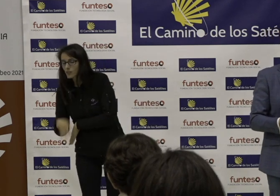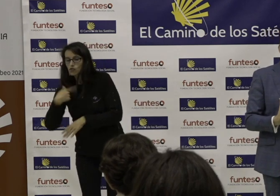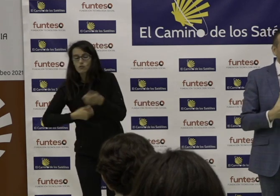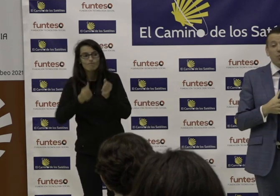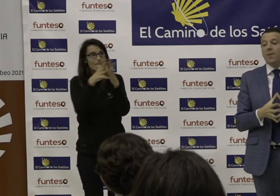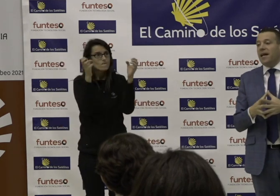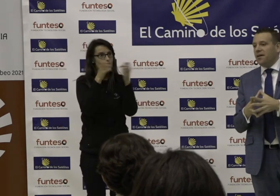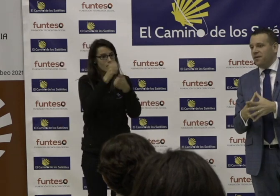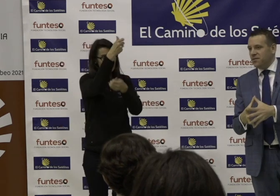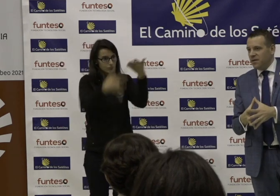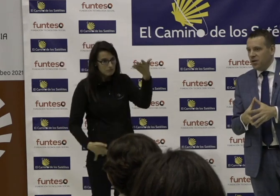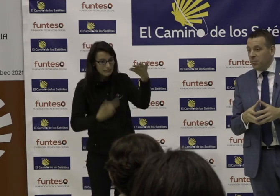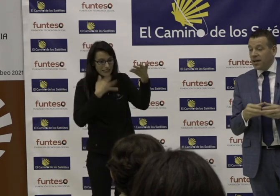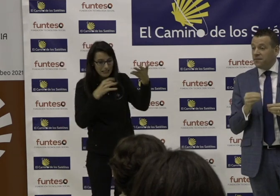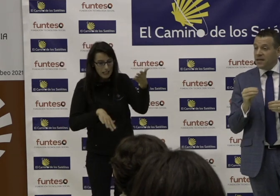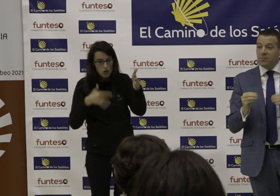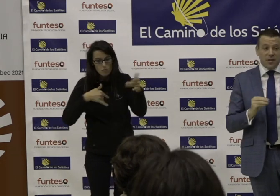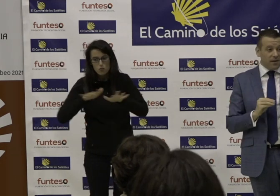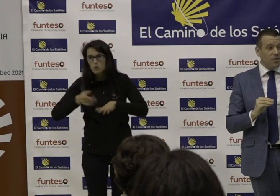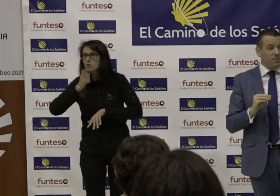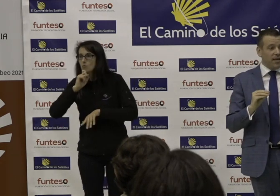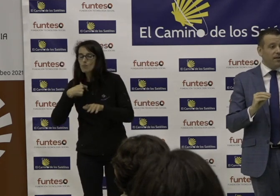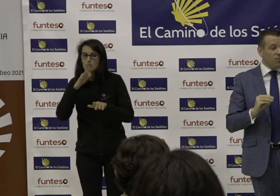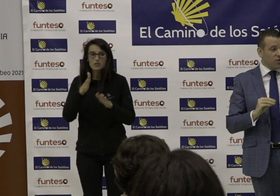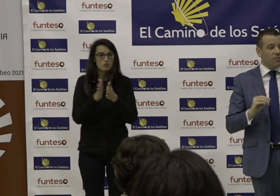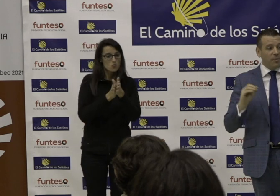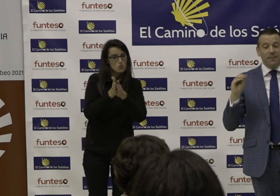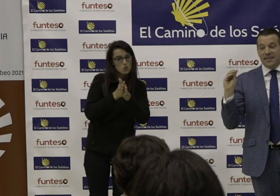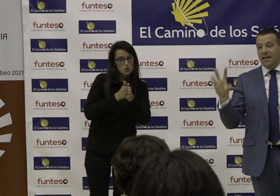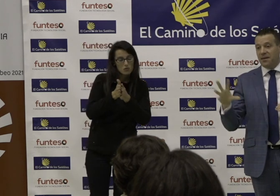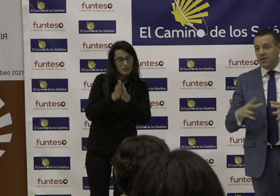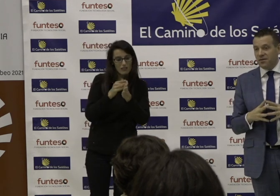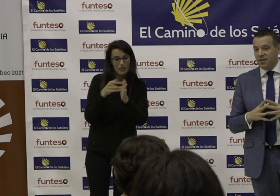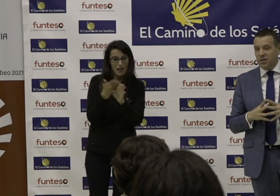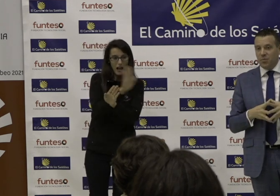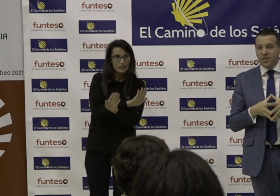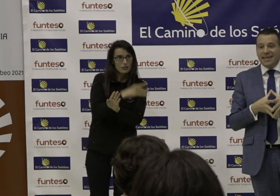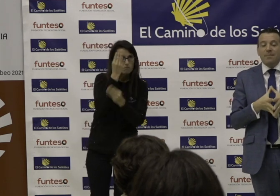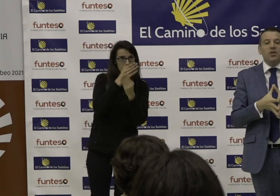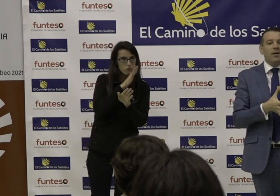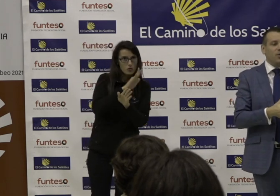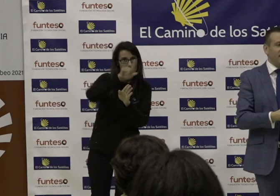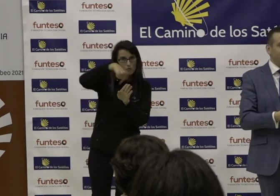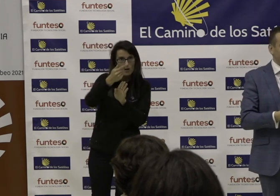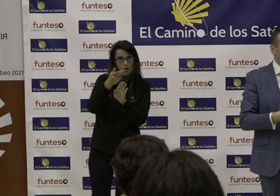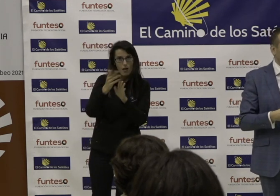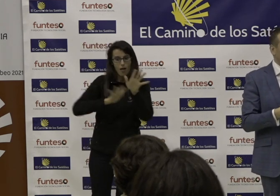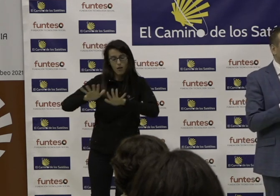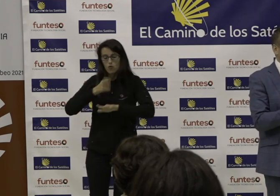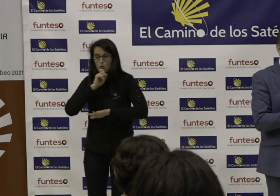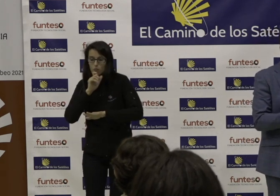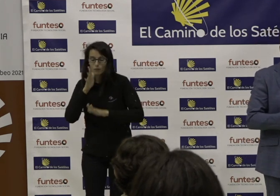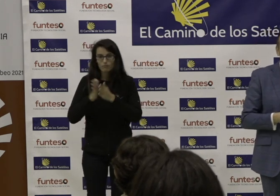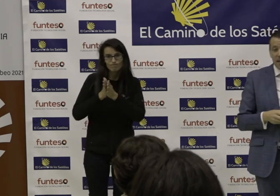tenéis que os mueva a la acción, porque al final motivación viene de un motivo para pasar a la acción. Pues, ¿qué motivación tenéis a